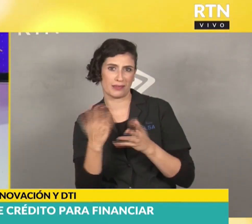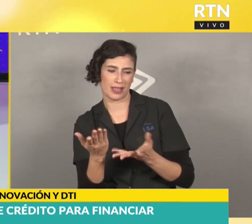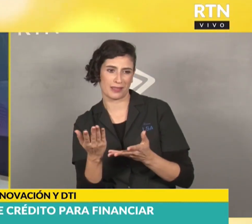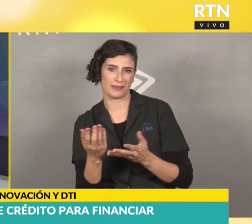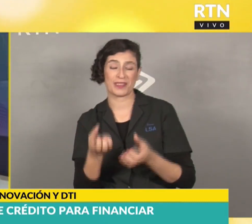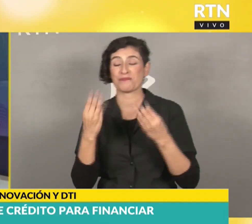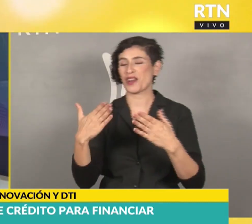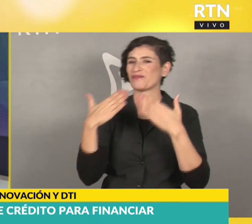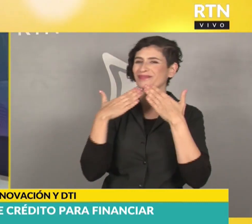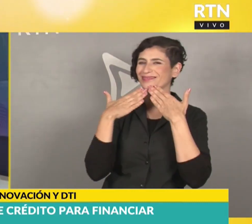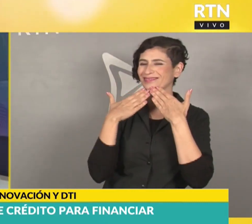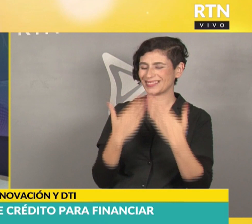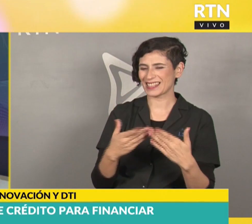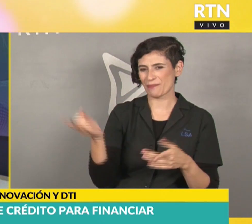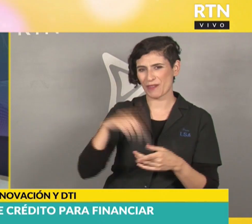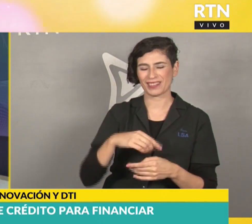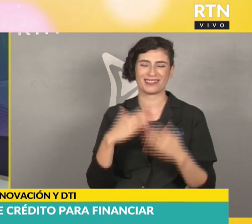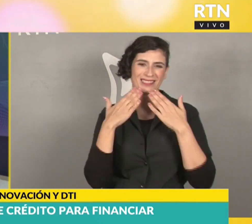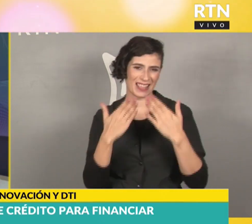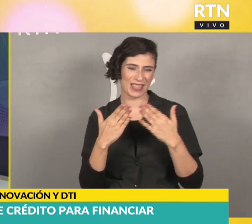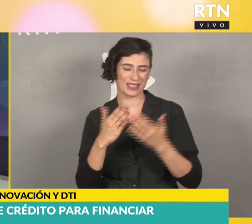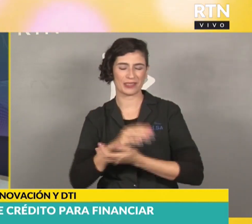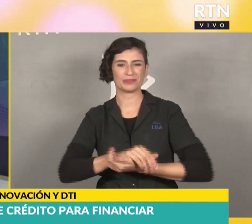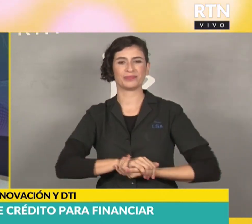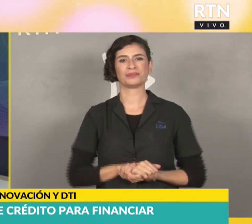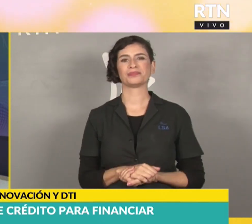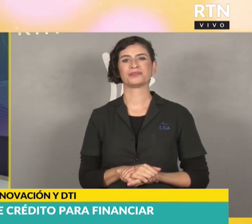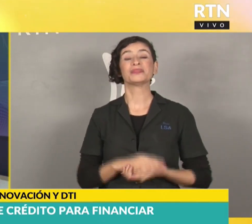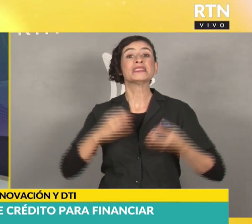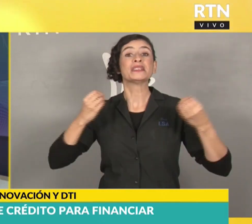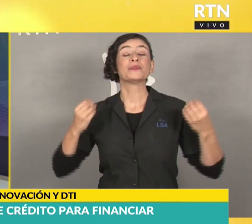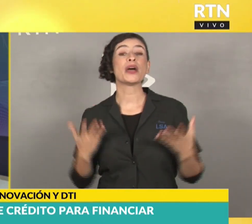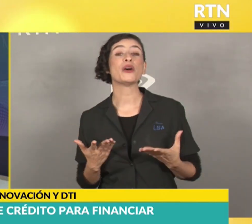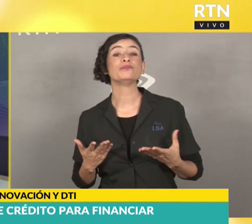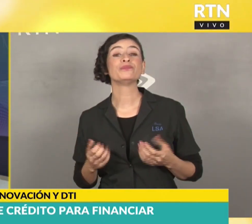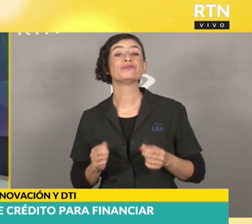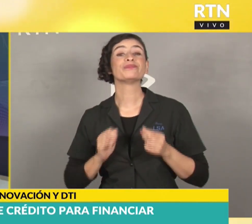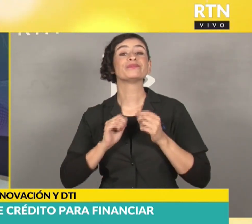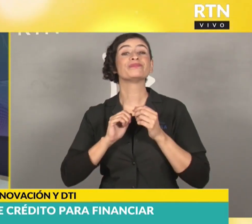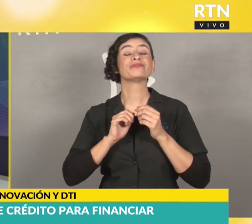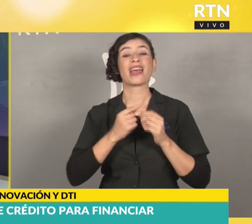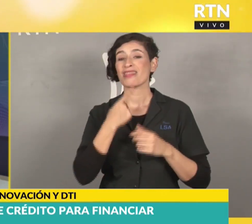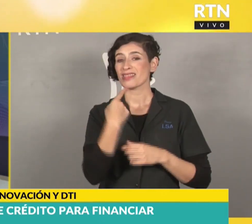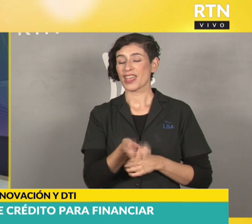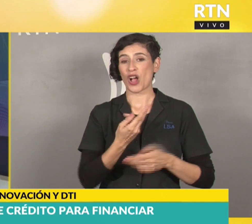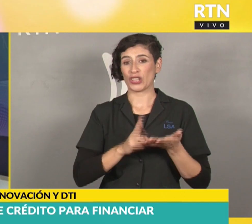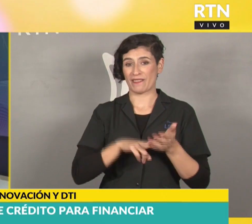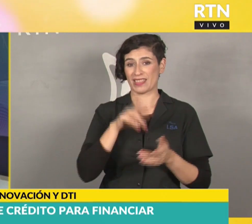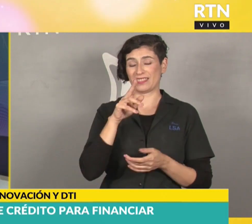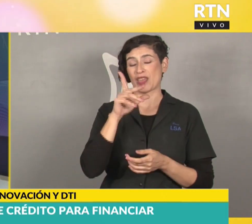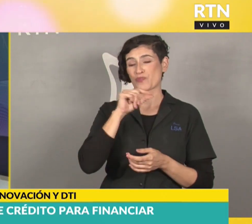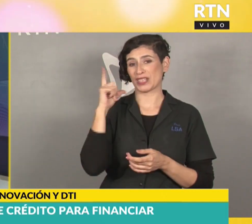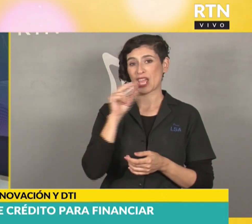bien, muchísimas gracias. Gracias por acompañarnos. A vos, Natalia, y a todos. Gracias. Muy bien. Les recuerdo, los mensajitos